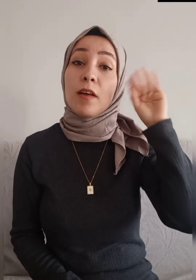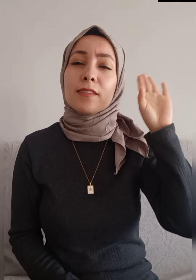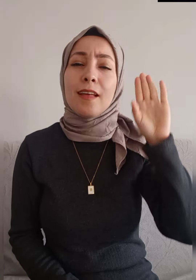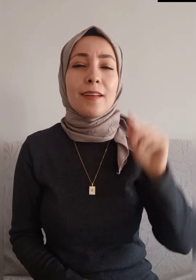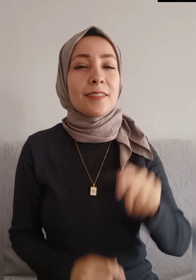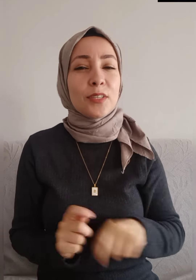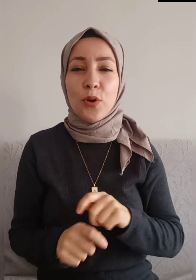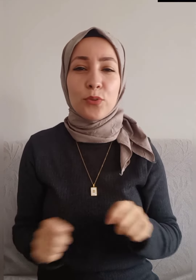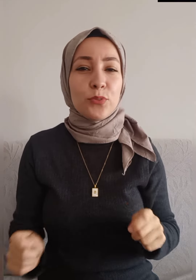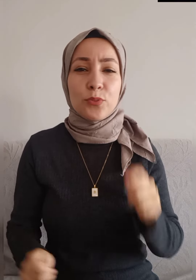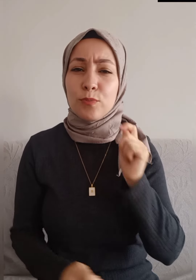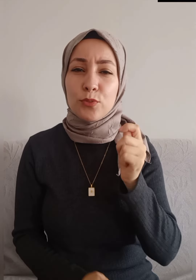çözemezsen gördüğümsün